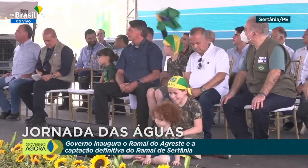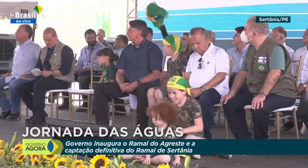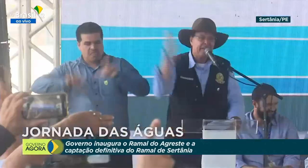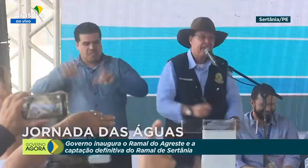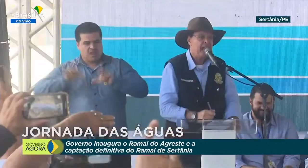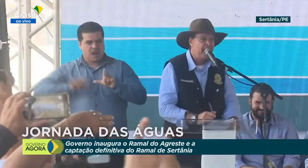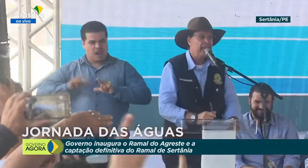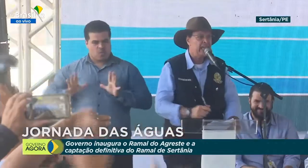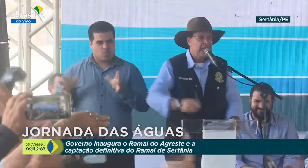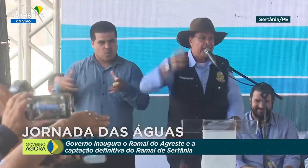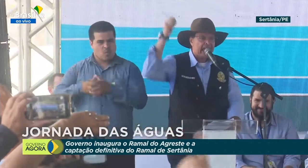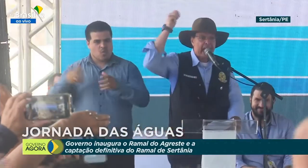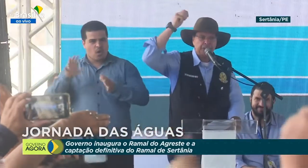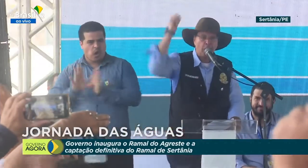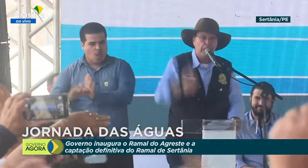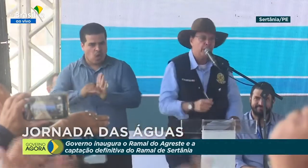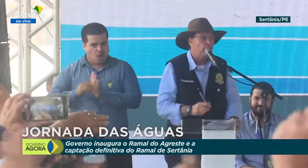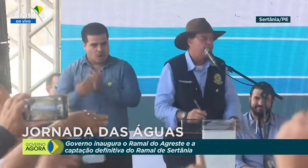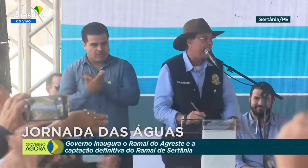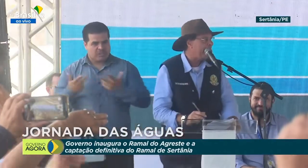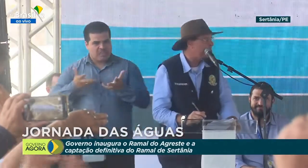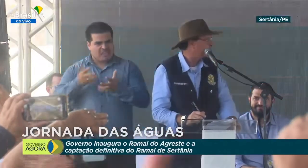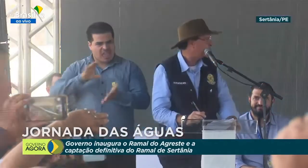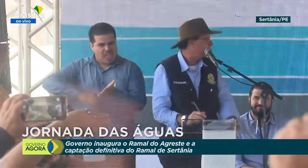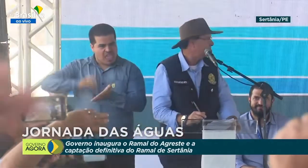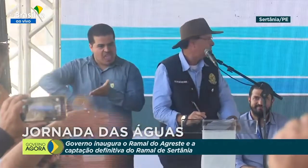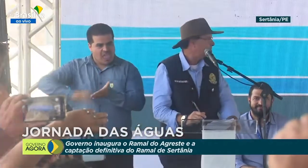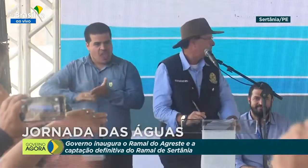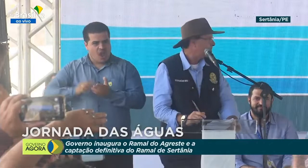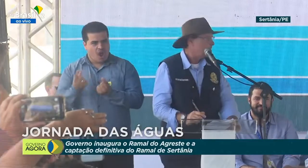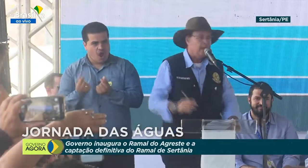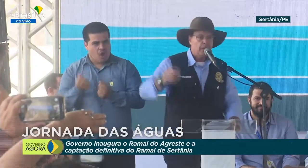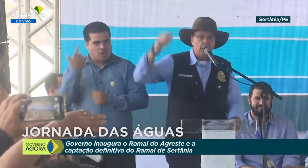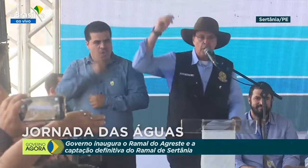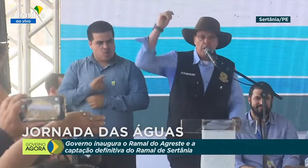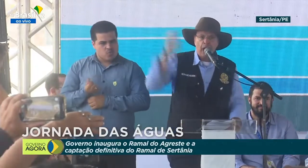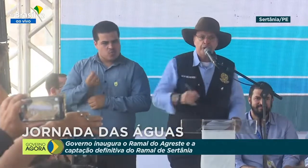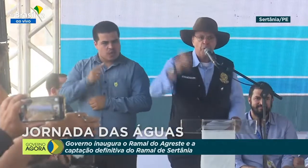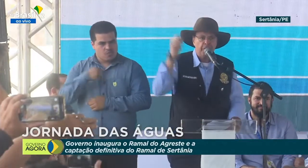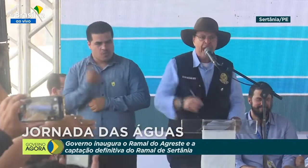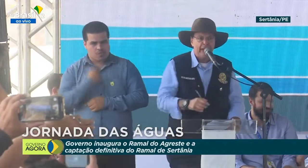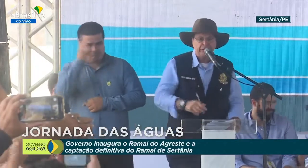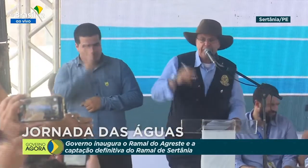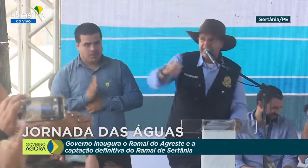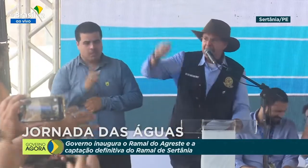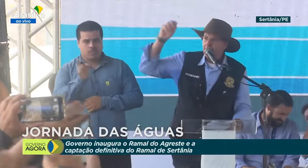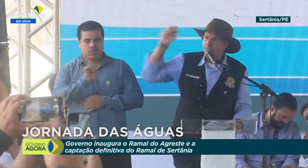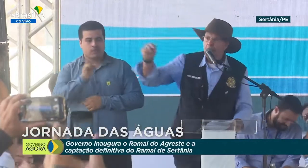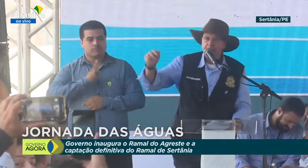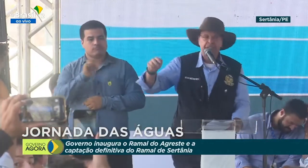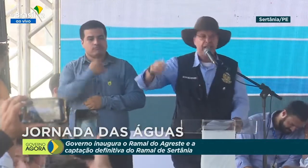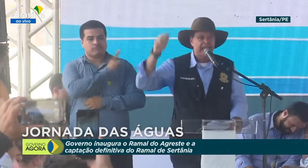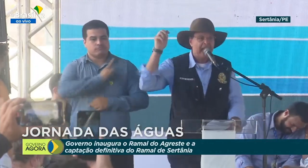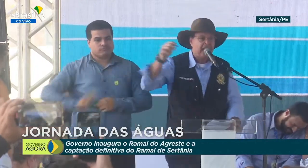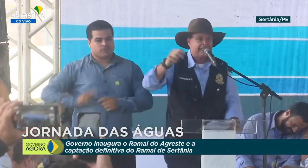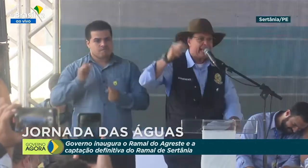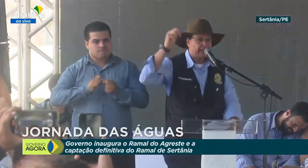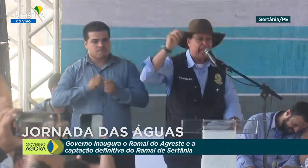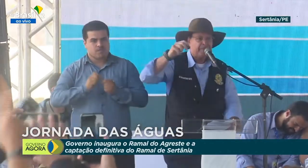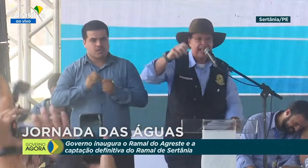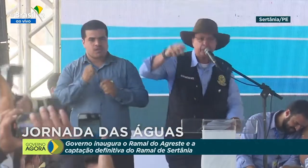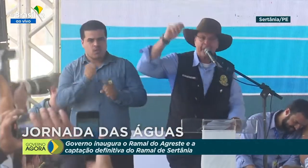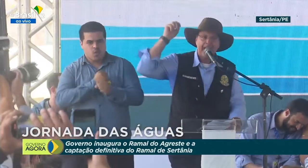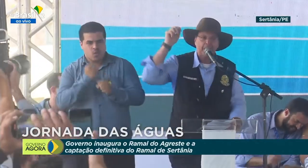cabotina, leviana, que quer extorquir o nosso país. O nosso governo está fazendo obras que antes